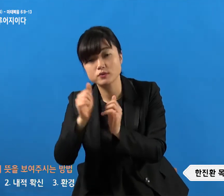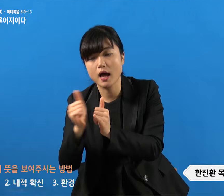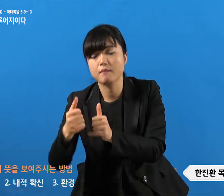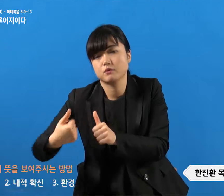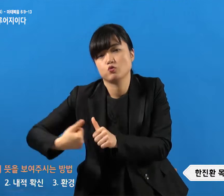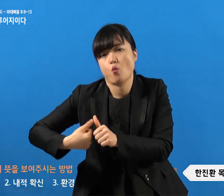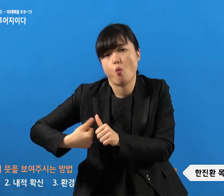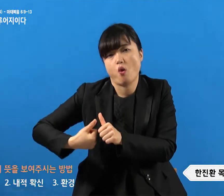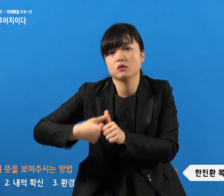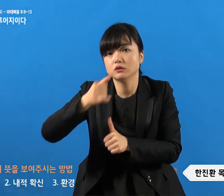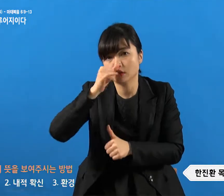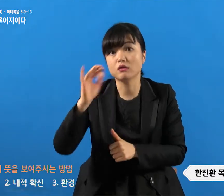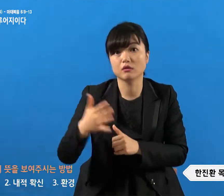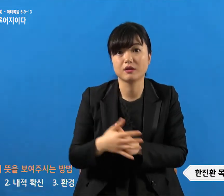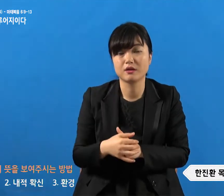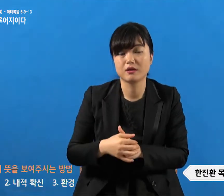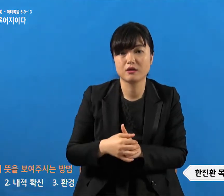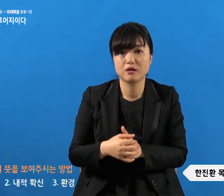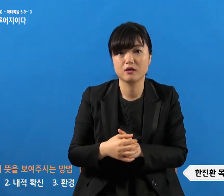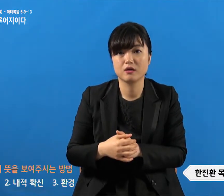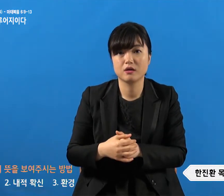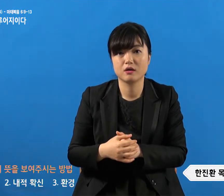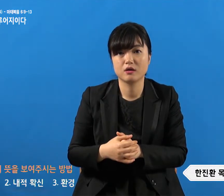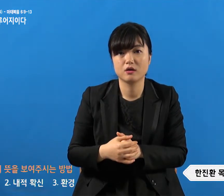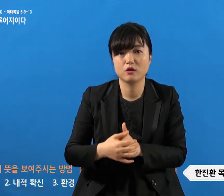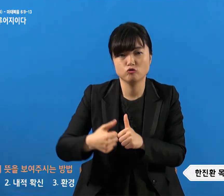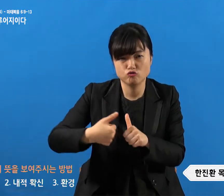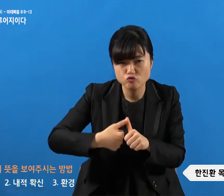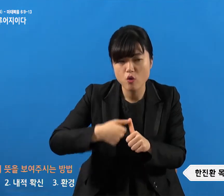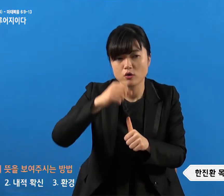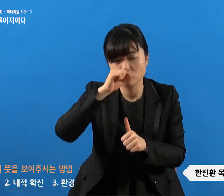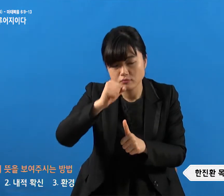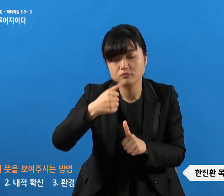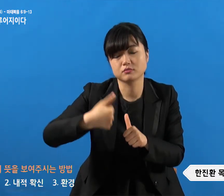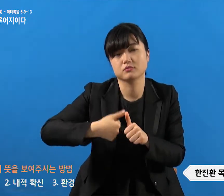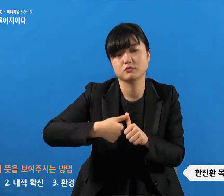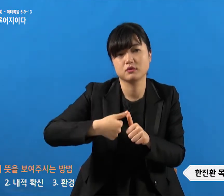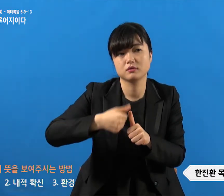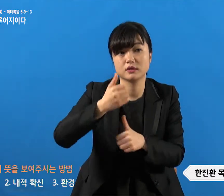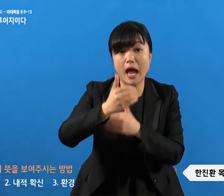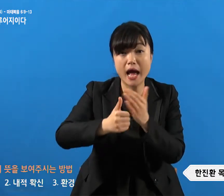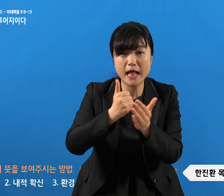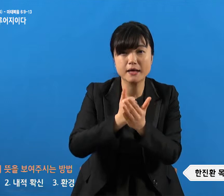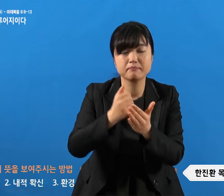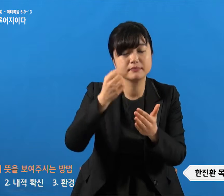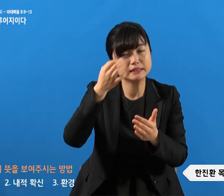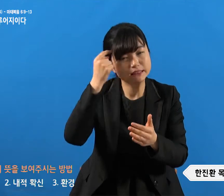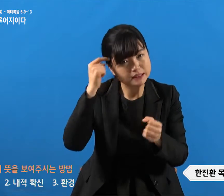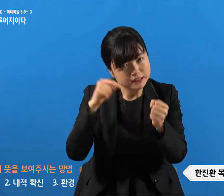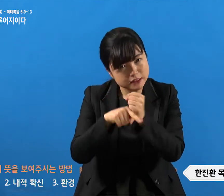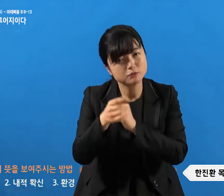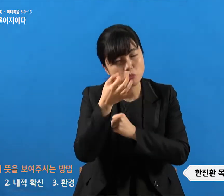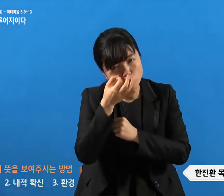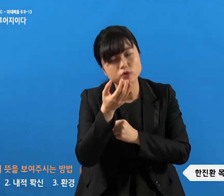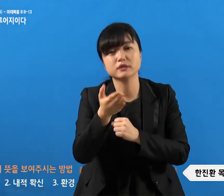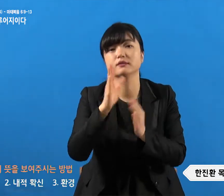포함됩니다. 주위에 있는 경건한 사람들의 충고와 조언을 통해서 하나님은 당신의 뜻을